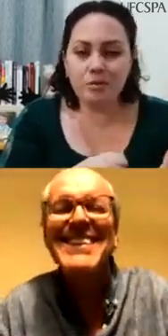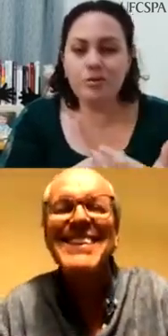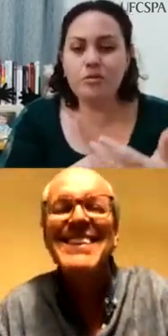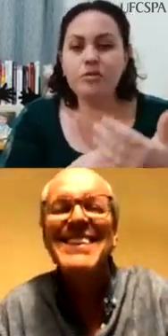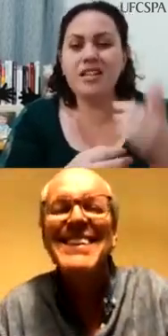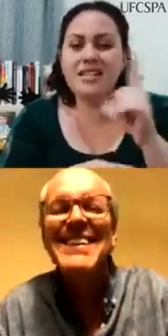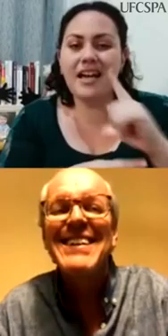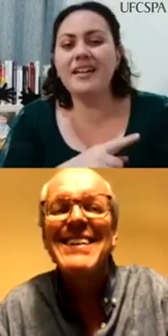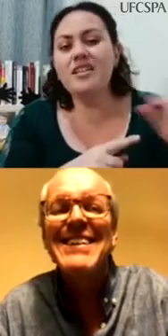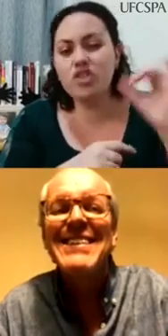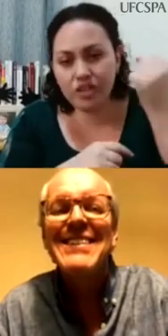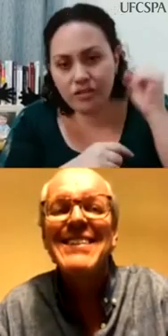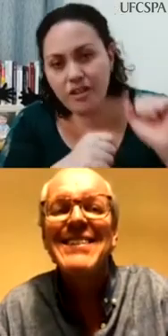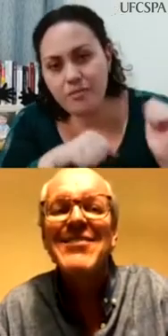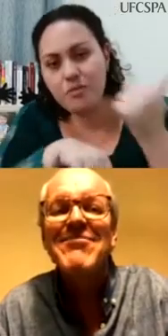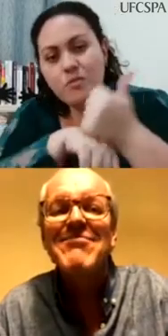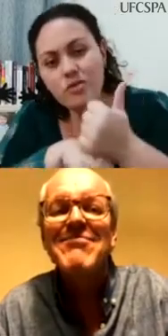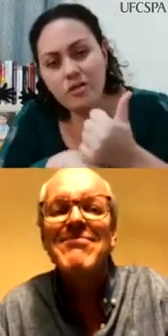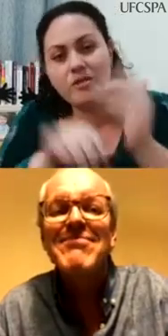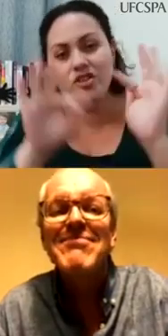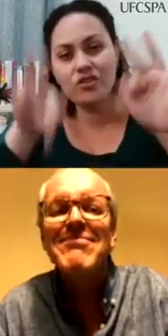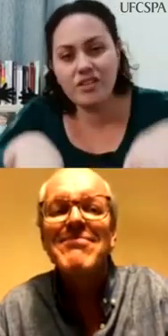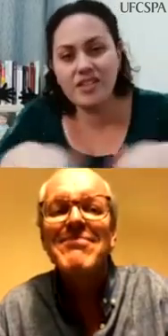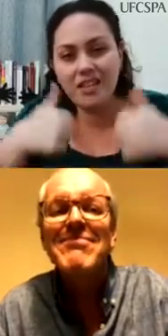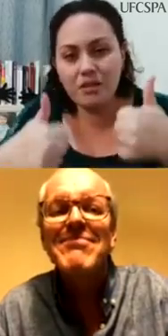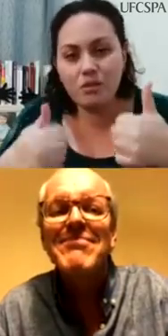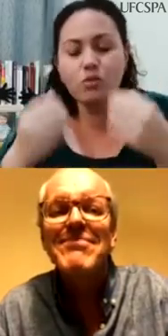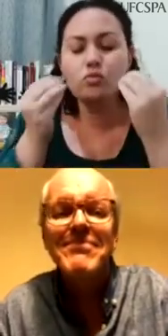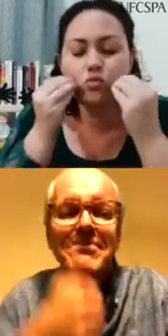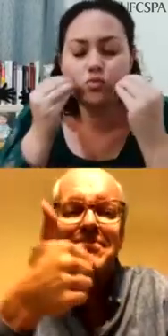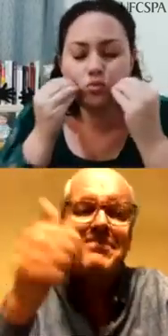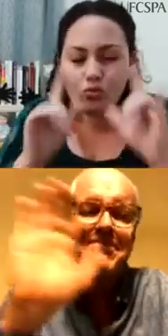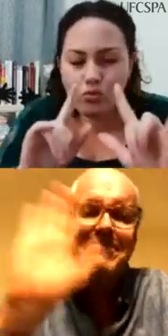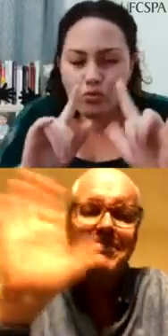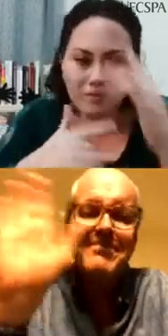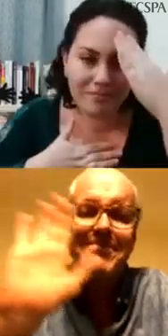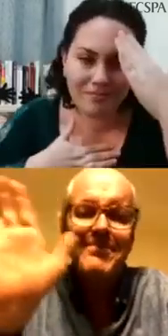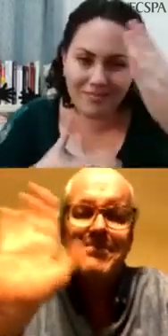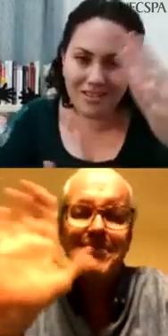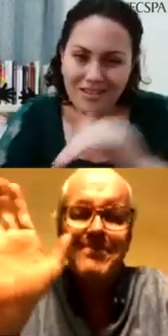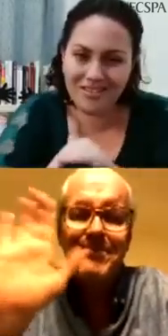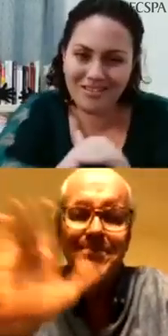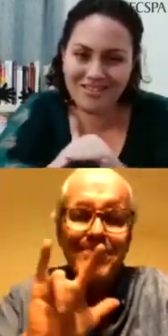para o Augusto, ele sai e a Xana vem para me substituir para a gente fazer o encerramento.